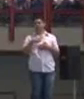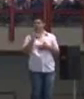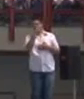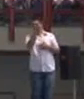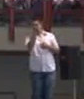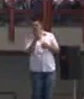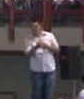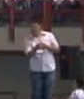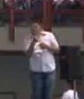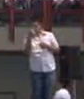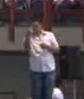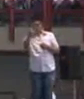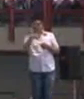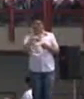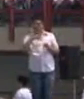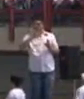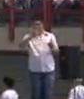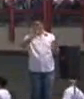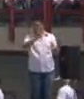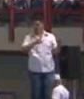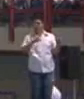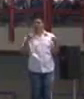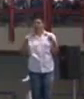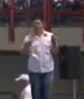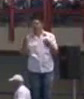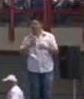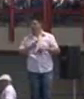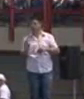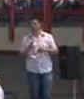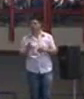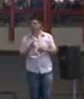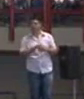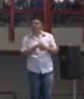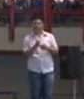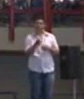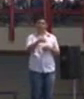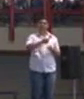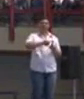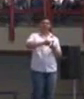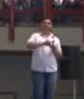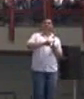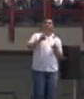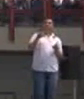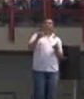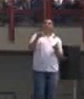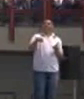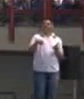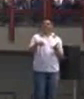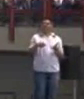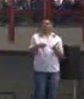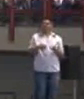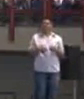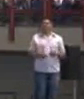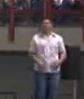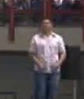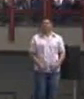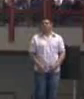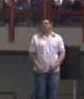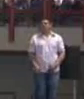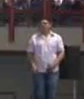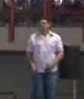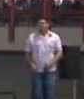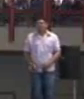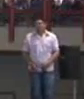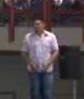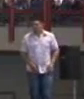lado tem um nome especial. Como é que a gente chama, pessoal, o lado que está oposto ao ângulo reto? Lembra como é? Está aí o ângulo